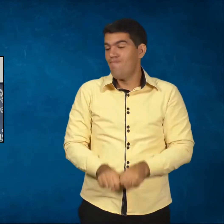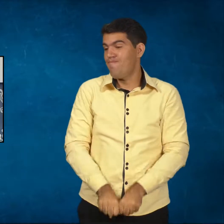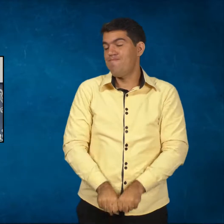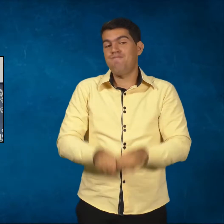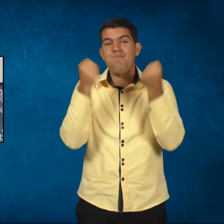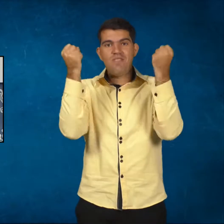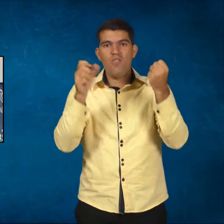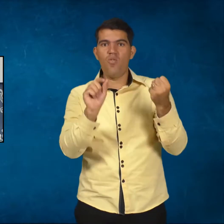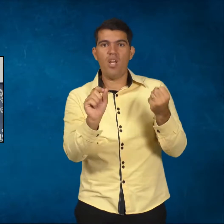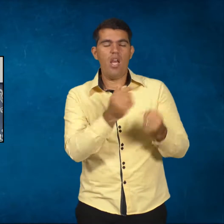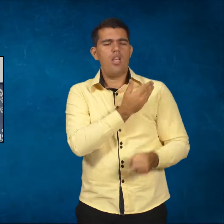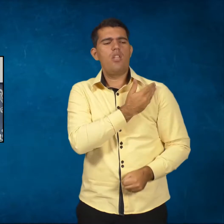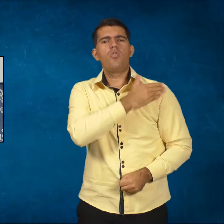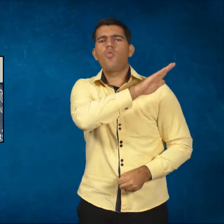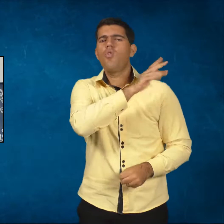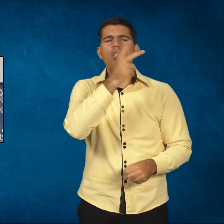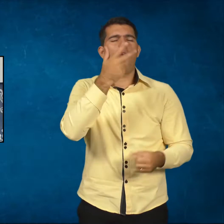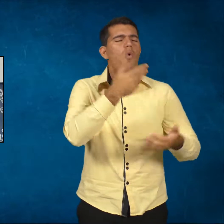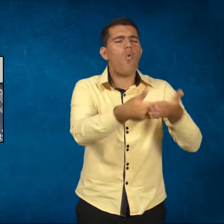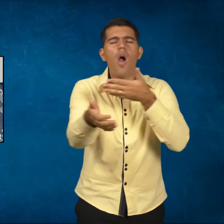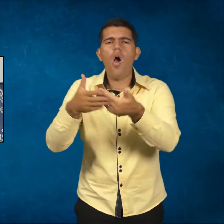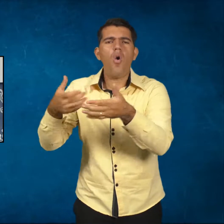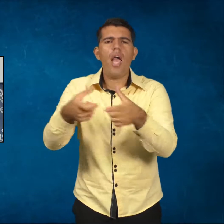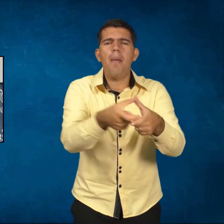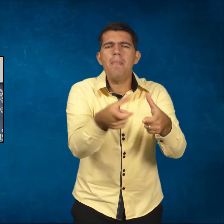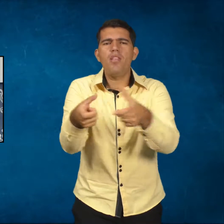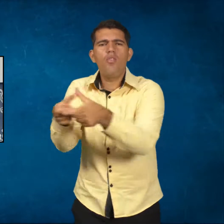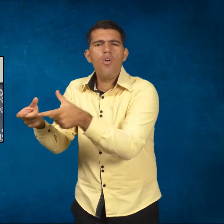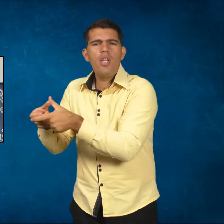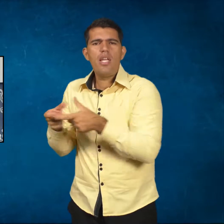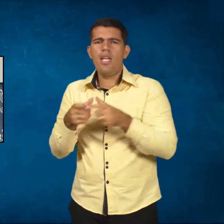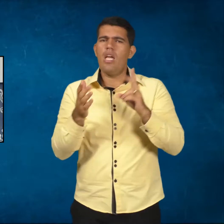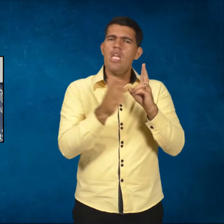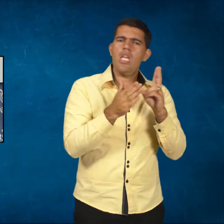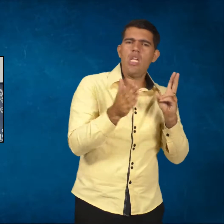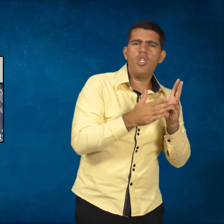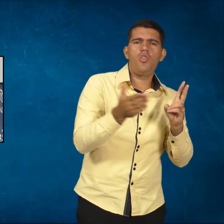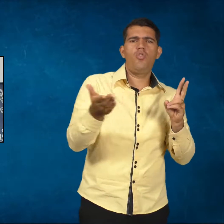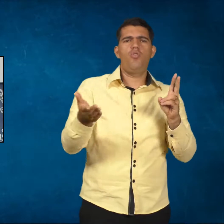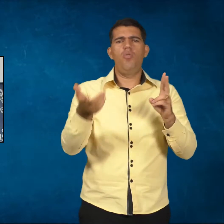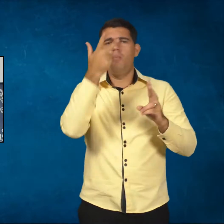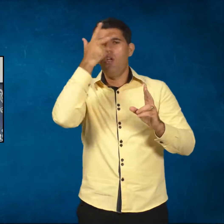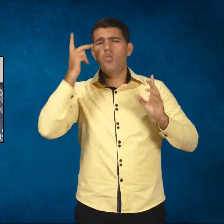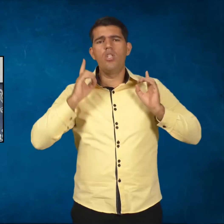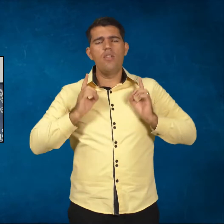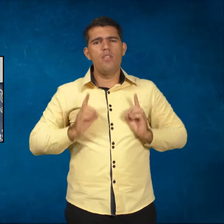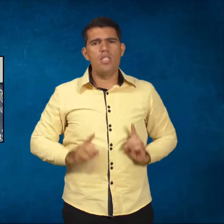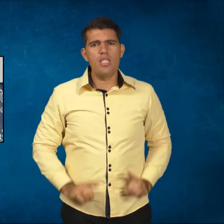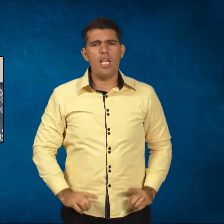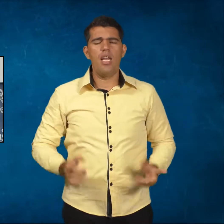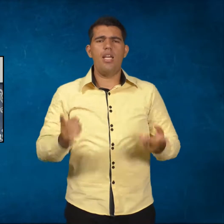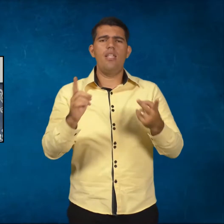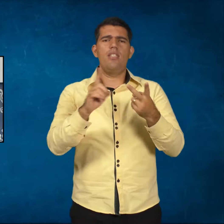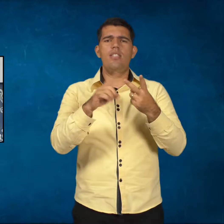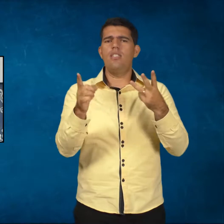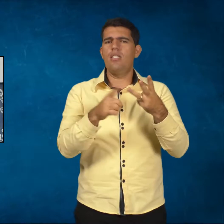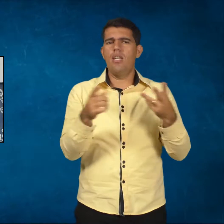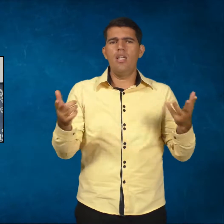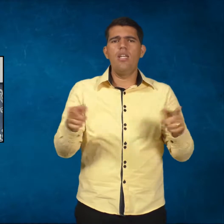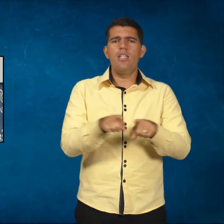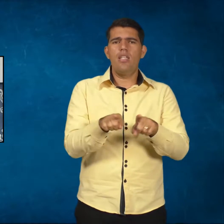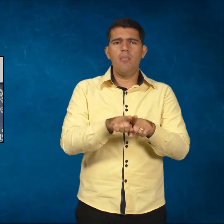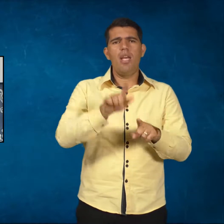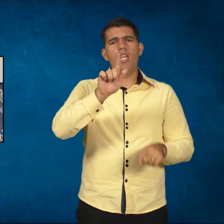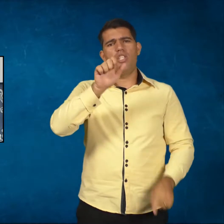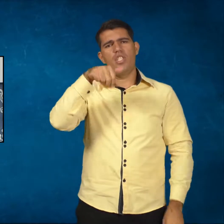romper com a exclusão de qualquer minoria. Sejam elas os índios, as pessoas com deficiência, a